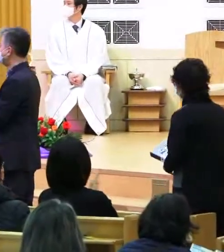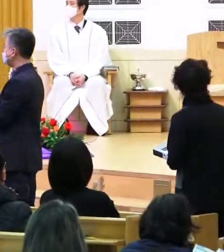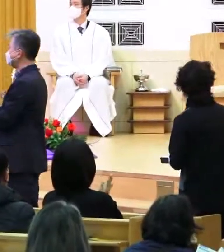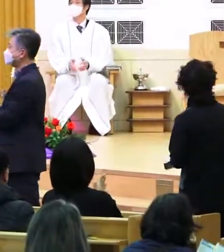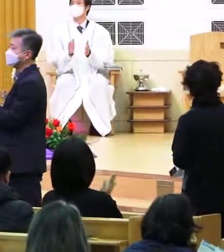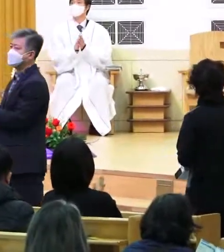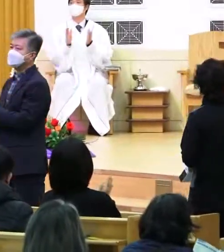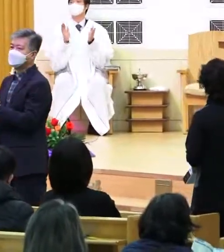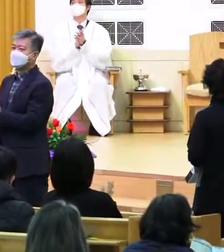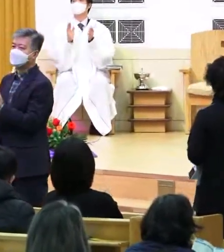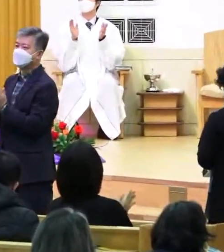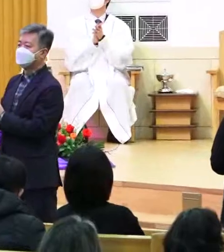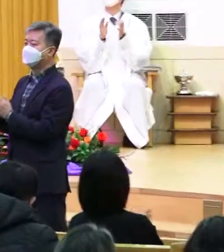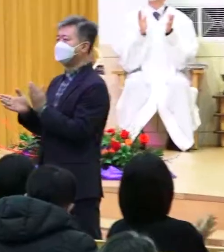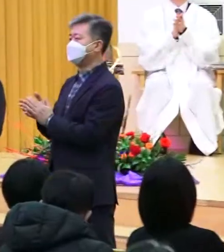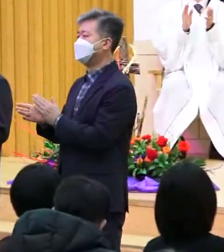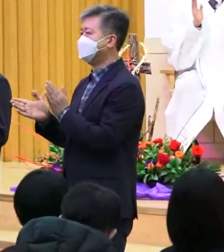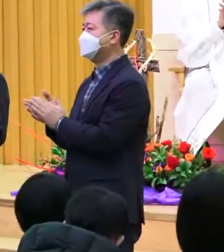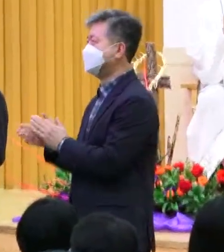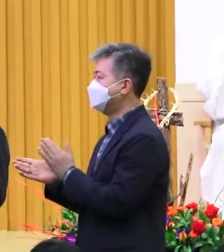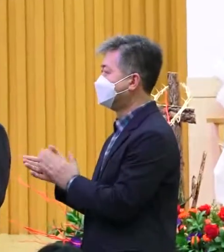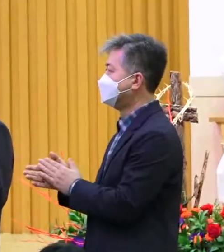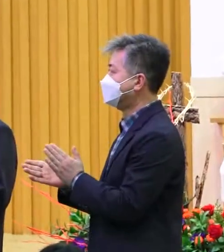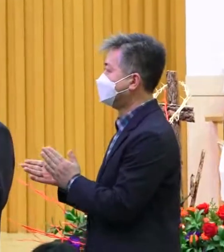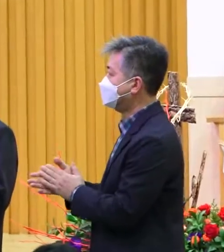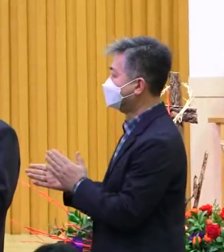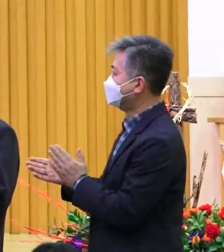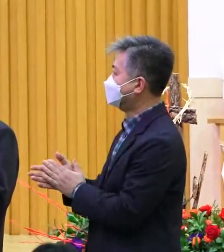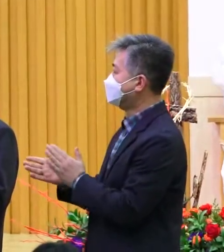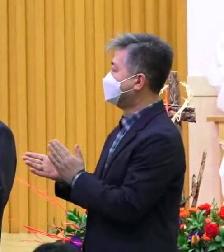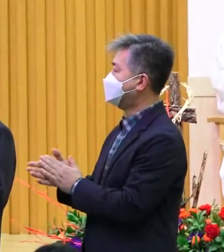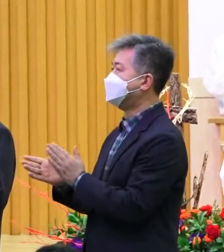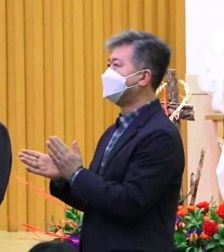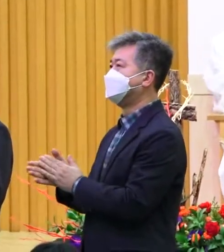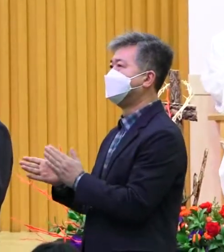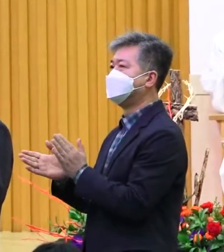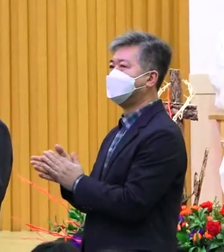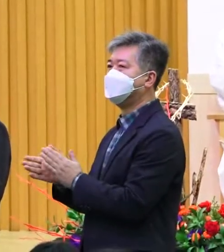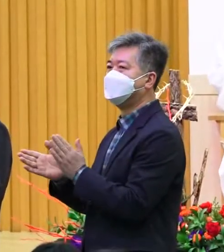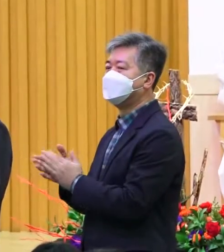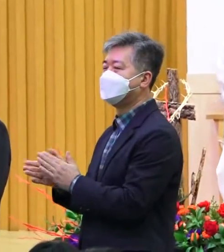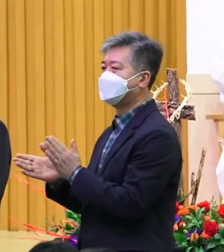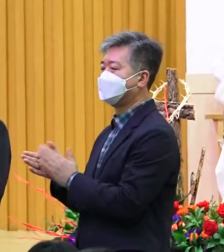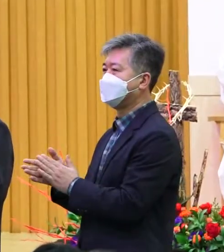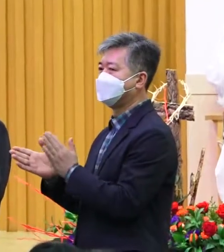찬양하겠습니다.